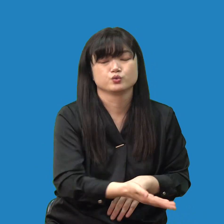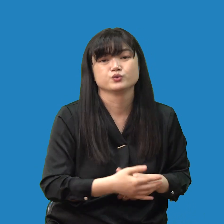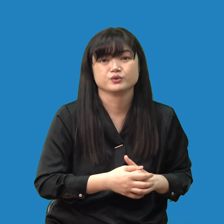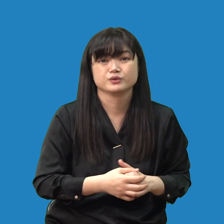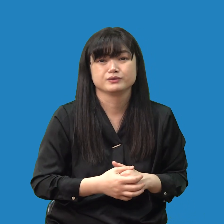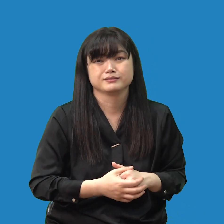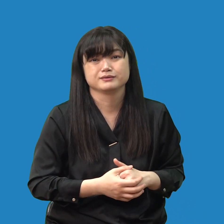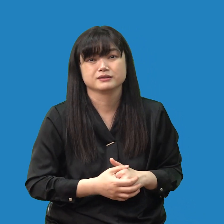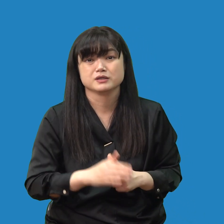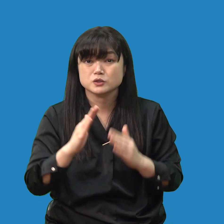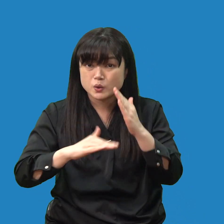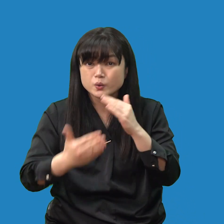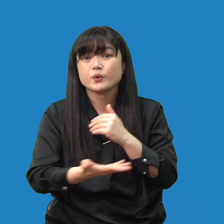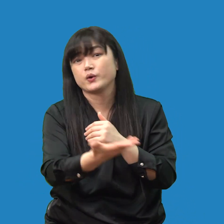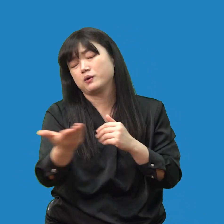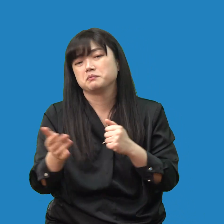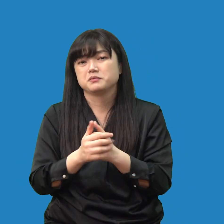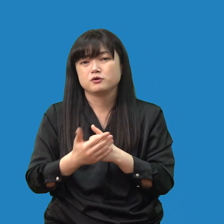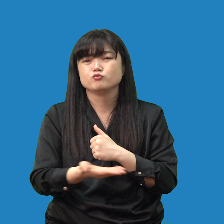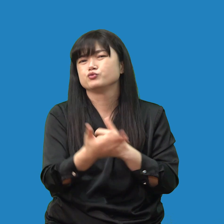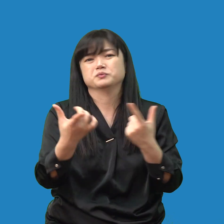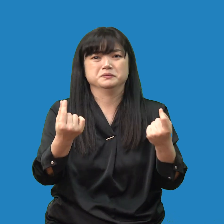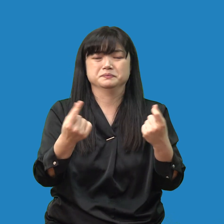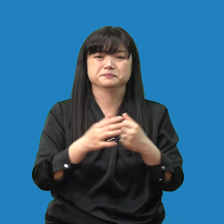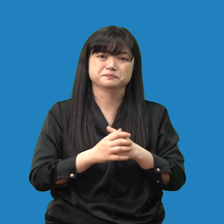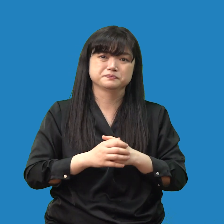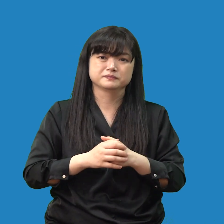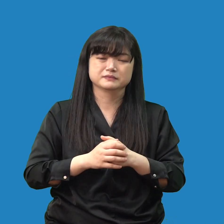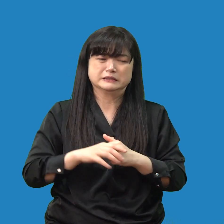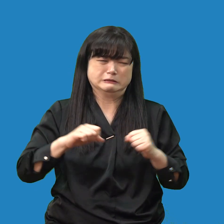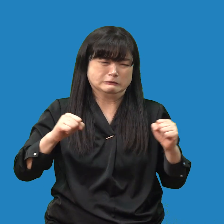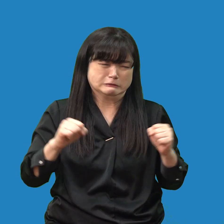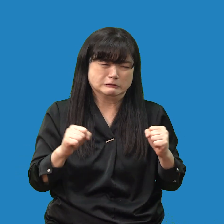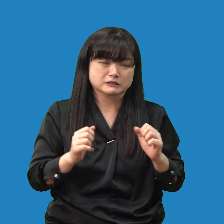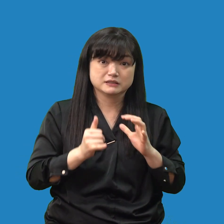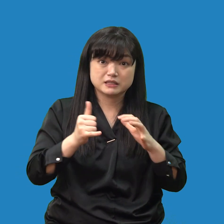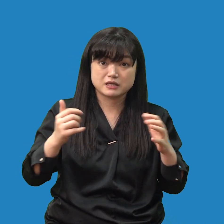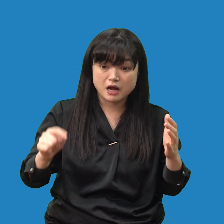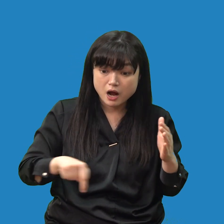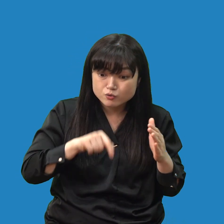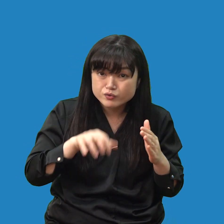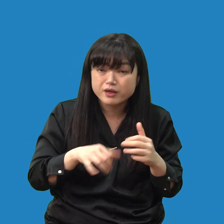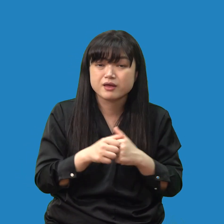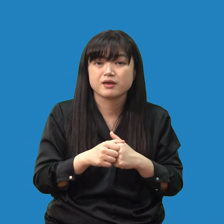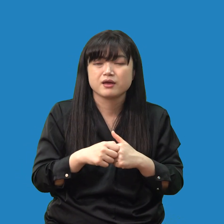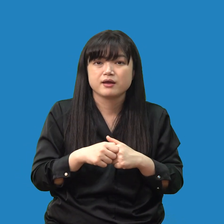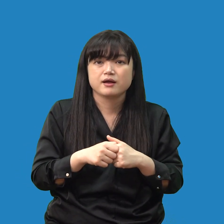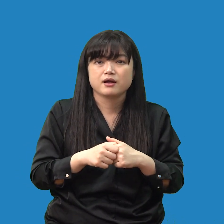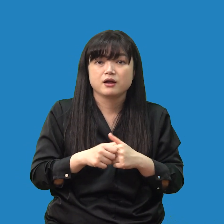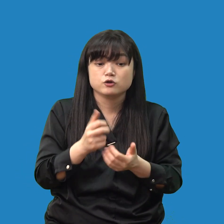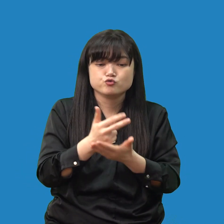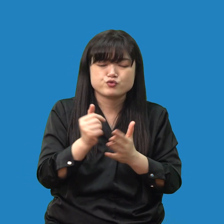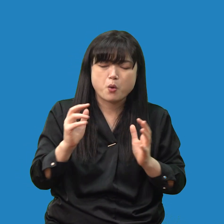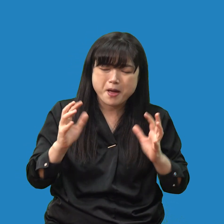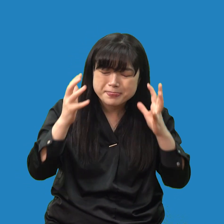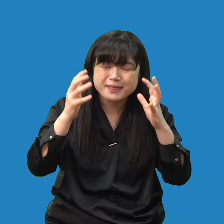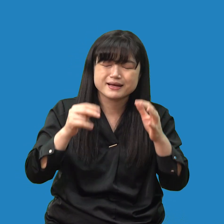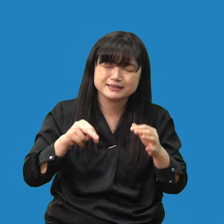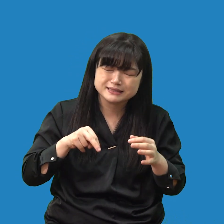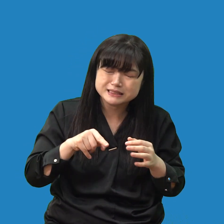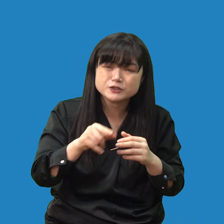알려주셨습니다. 성도 여러분, 우리 역시도 이 냉대가 가득한 이 세상 속에 주의